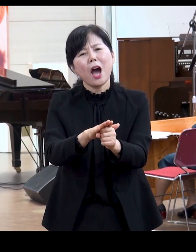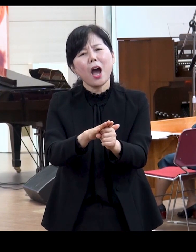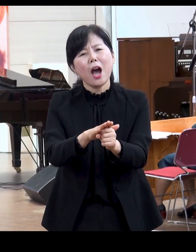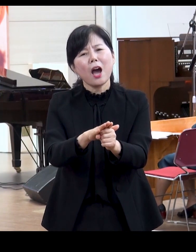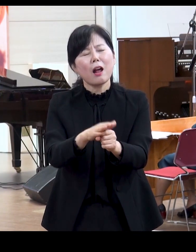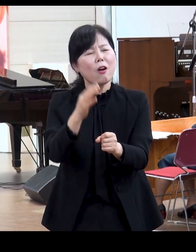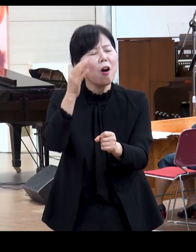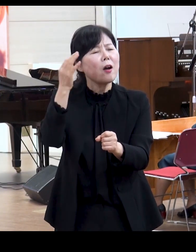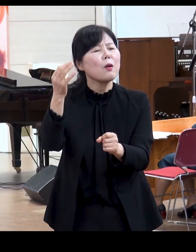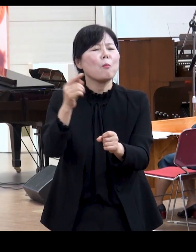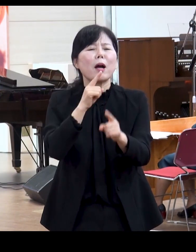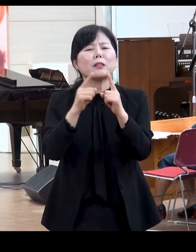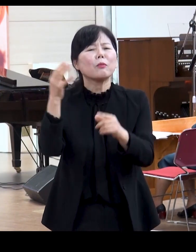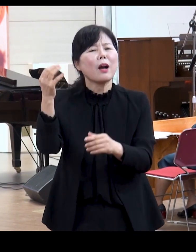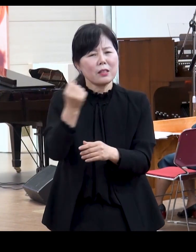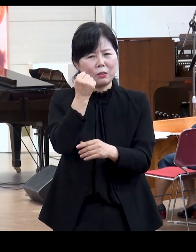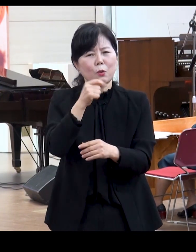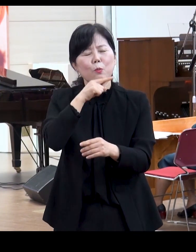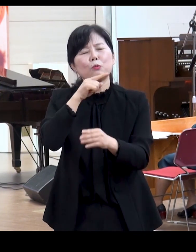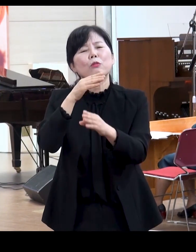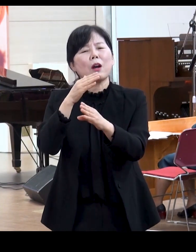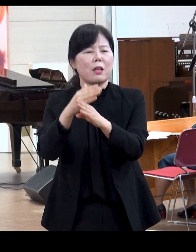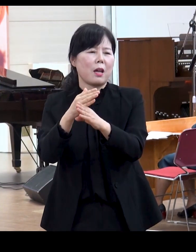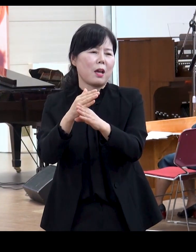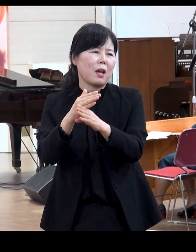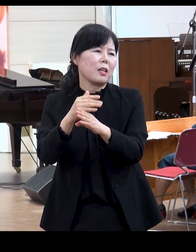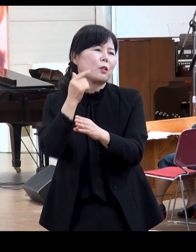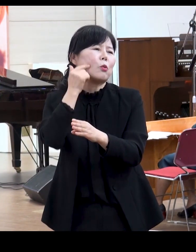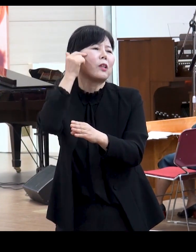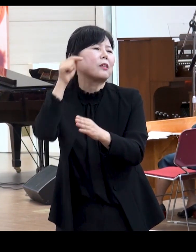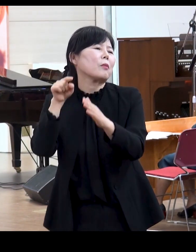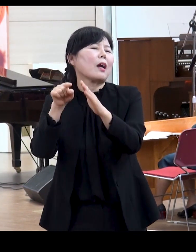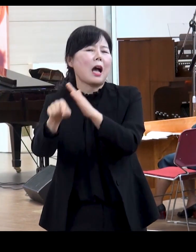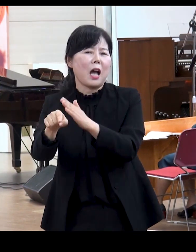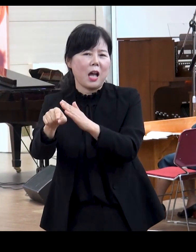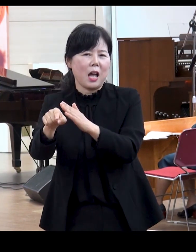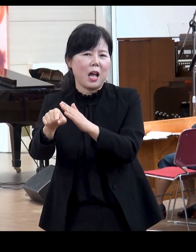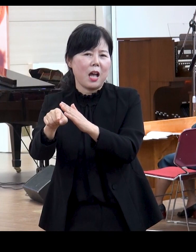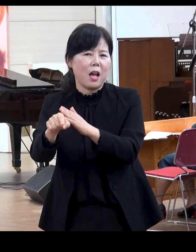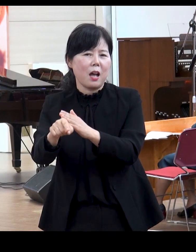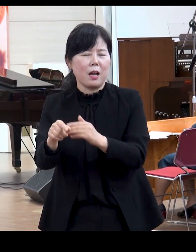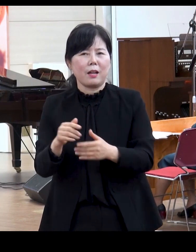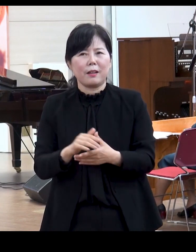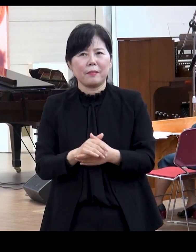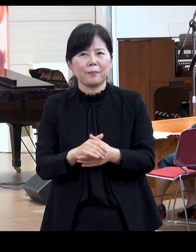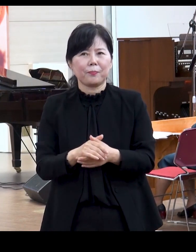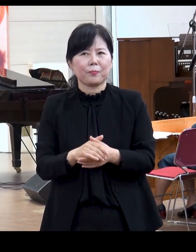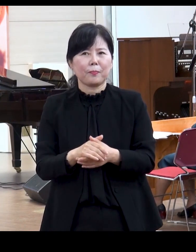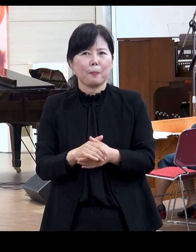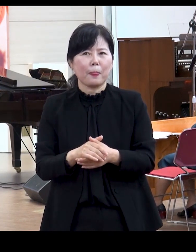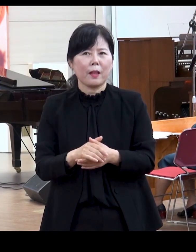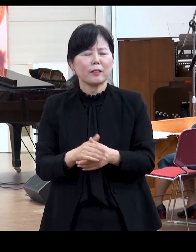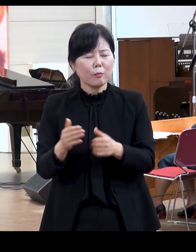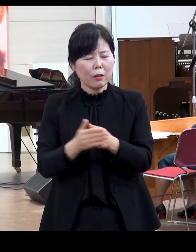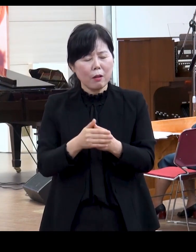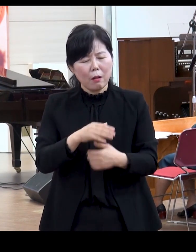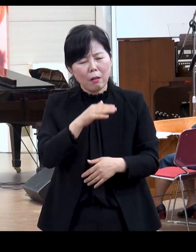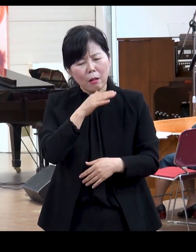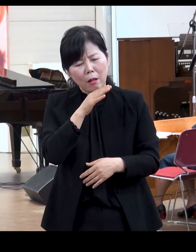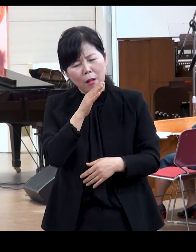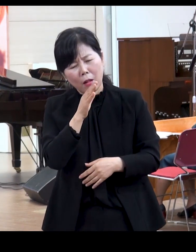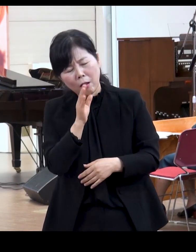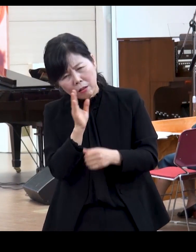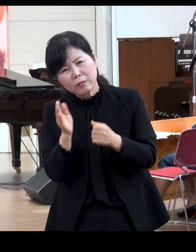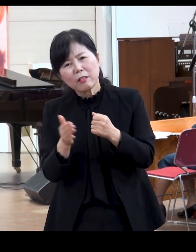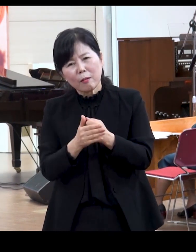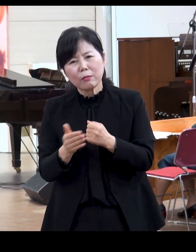사랑하라, 이거로 보고 있기 때문에, 그래서 이 빌리 그레함 목사님이 평생 그 복음을 전한 자로서 이제 삶의 마지막